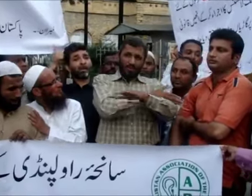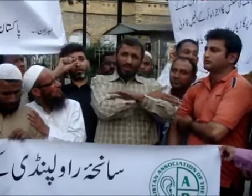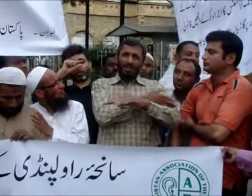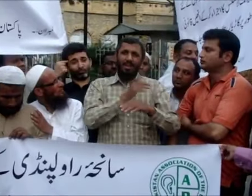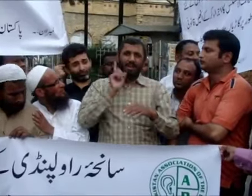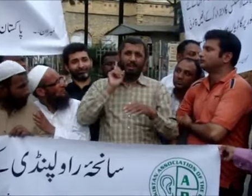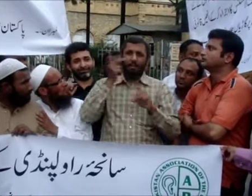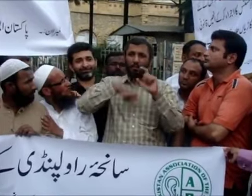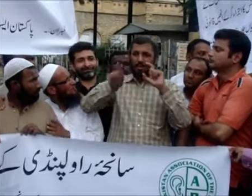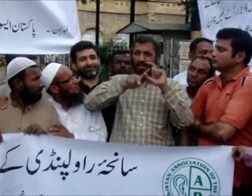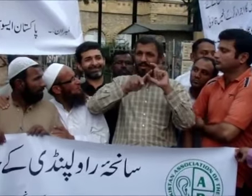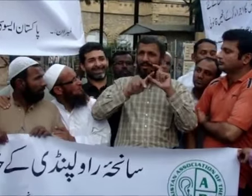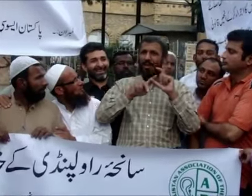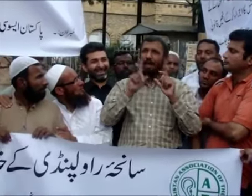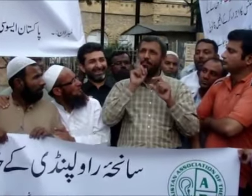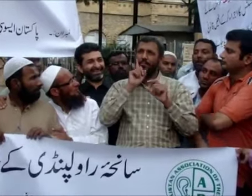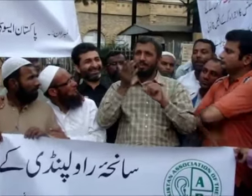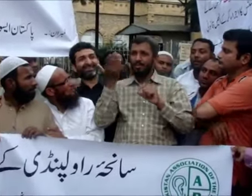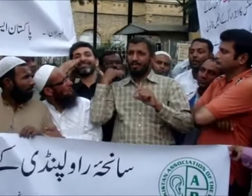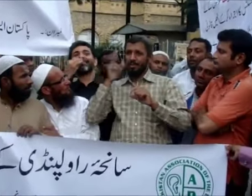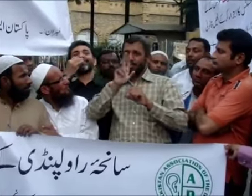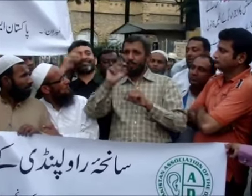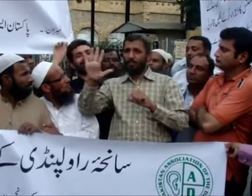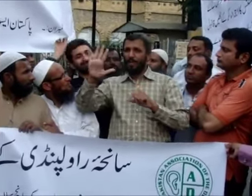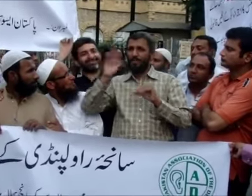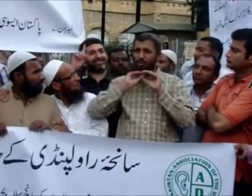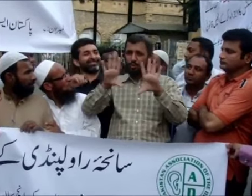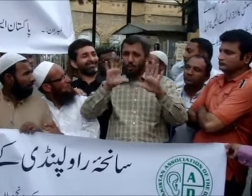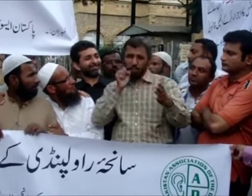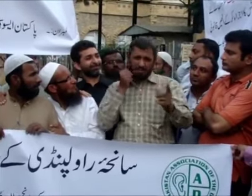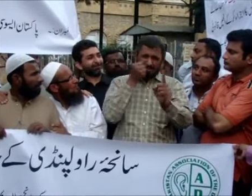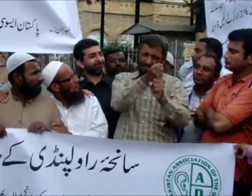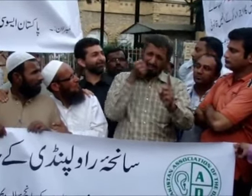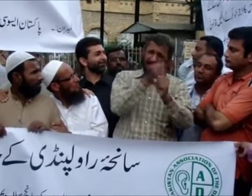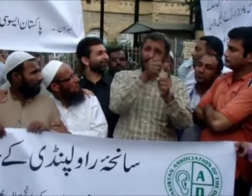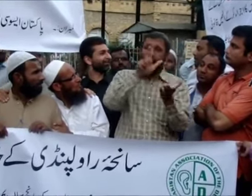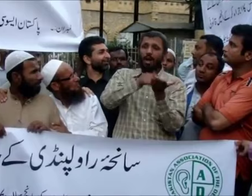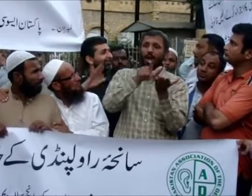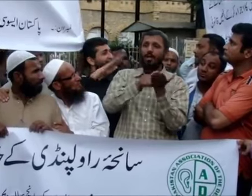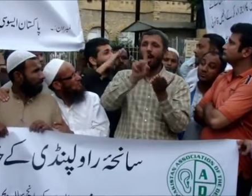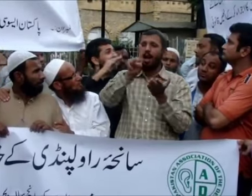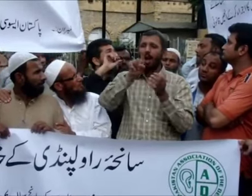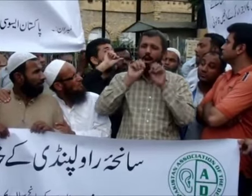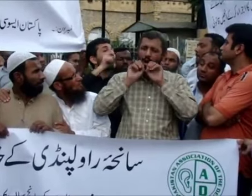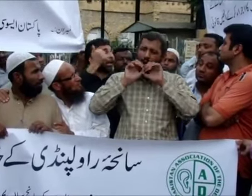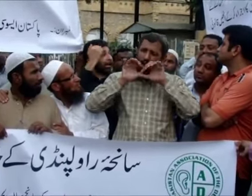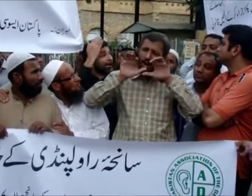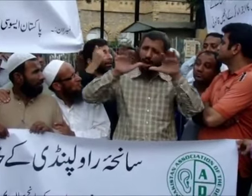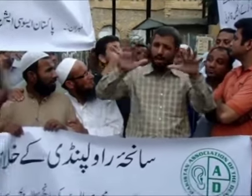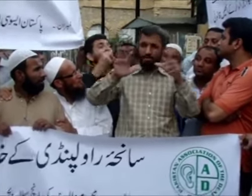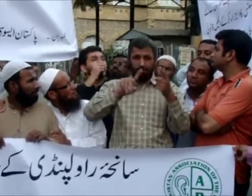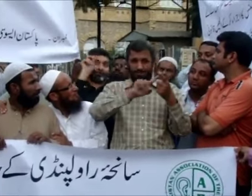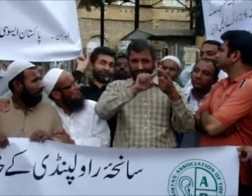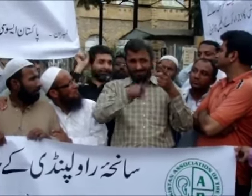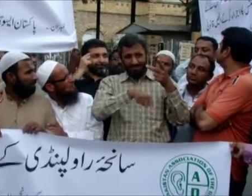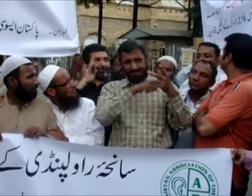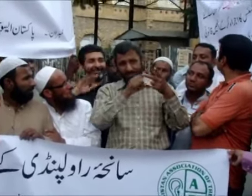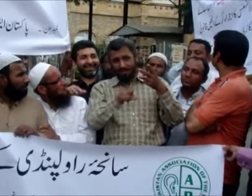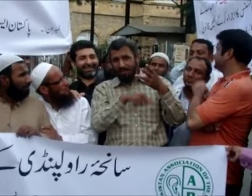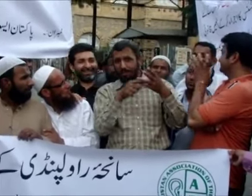कि वो लोग फिर उसी जगह जमा हुए और कुछ शख्स थे तो बैनर और मलेगा जैसा आप